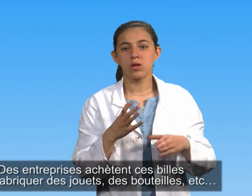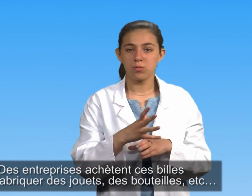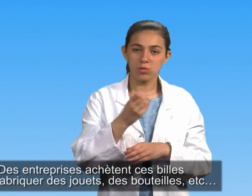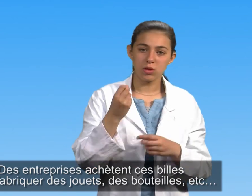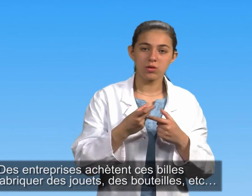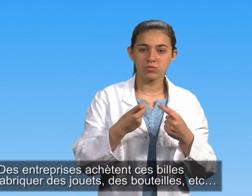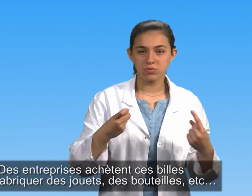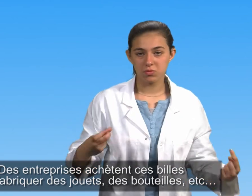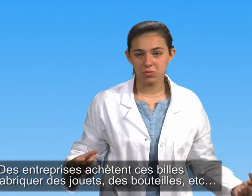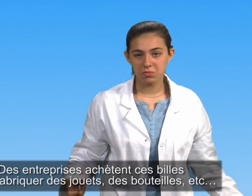plastique, etc.